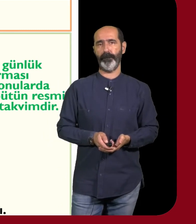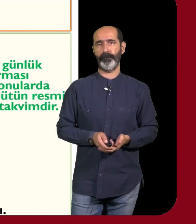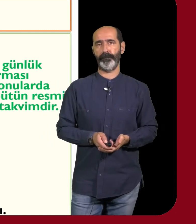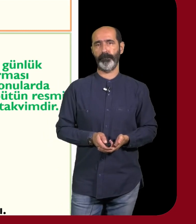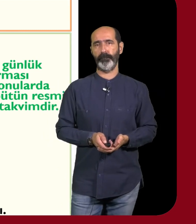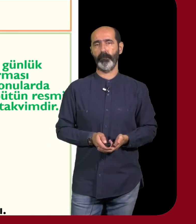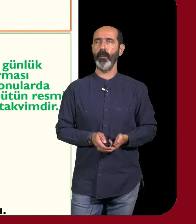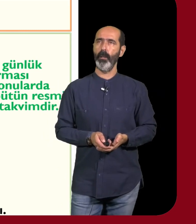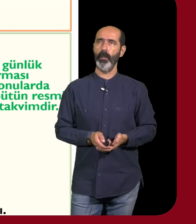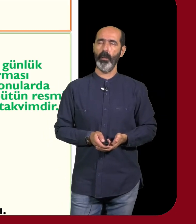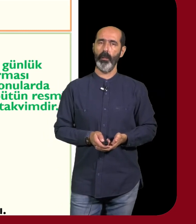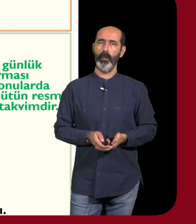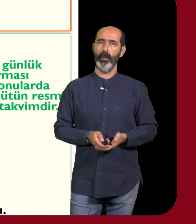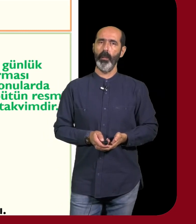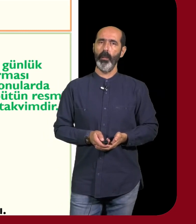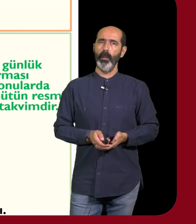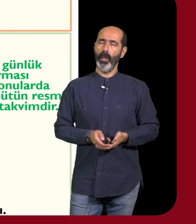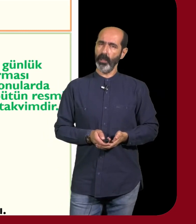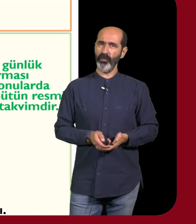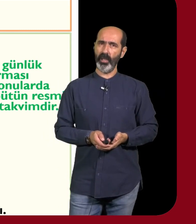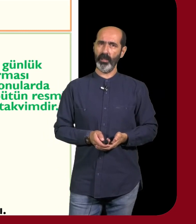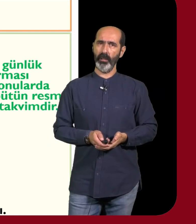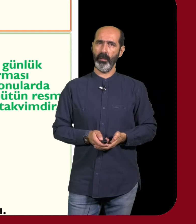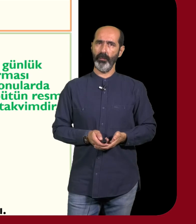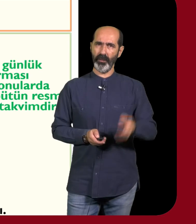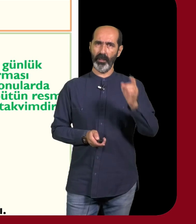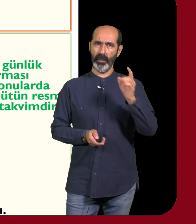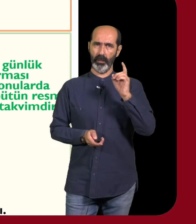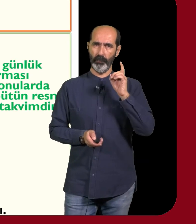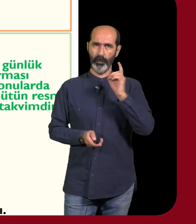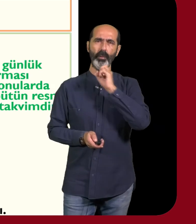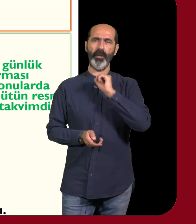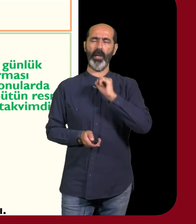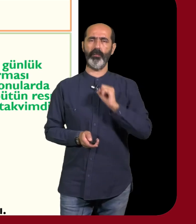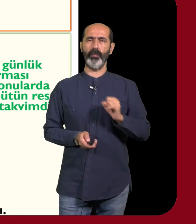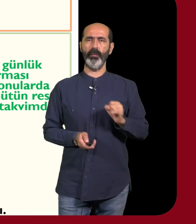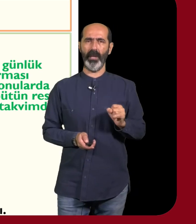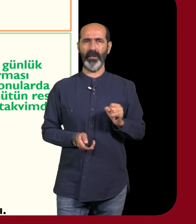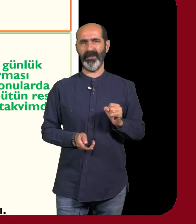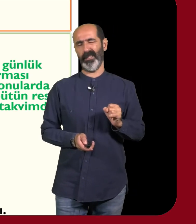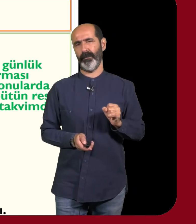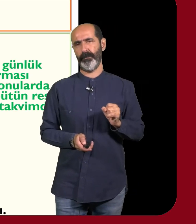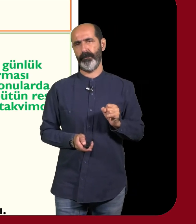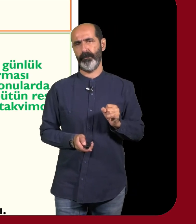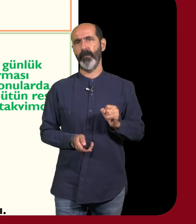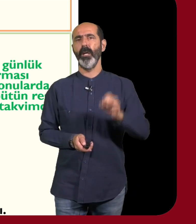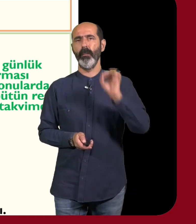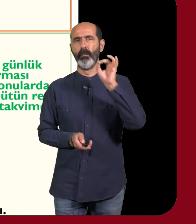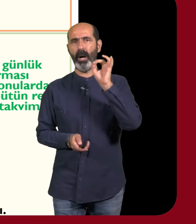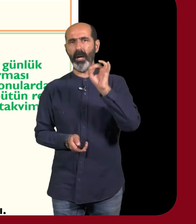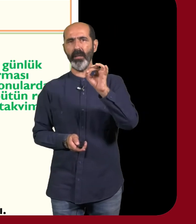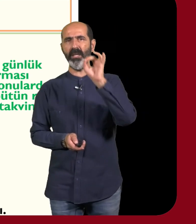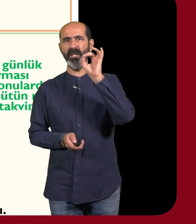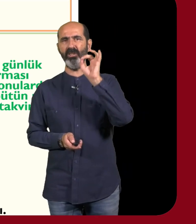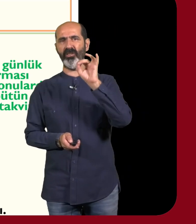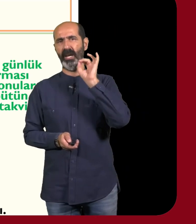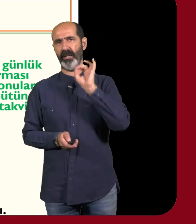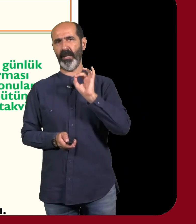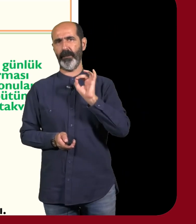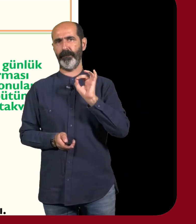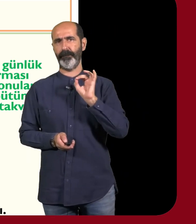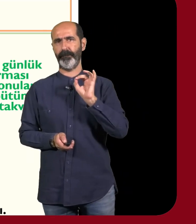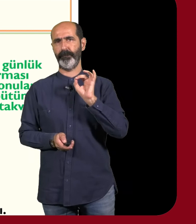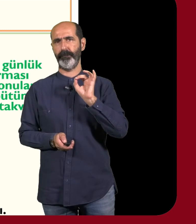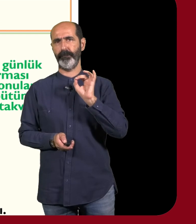takvimi Evet arkadaşar Nasıl Büyük Selçuklu Devleti mali